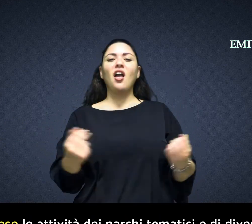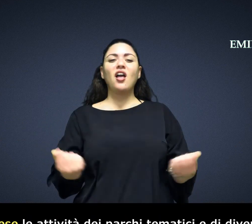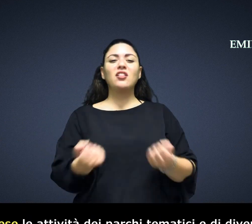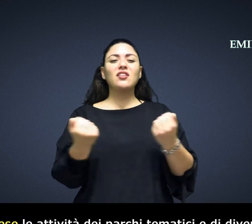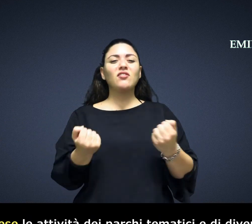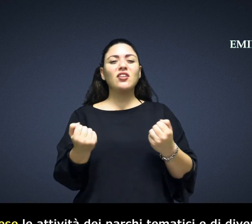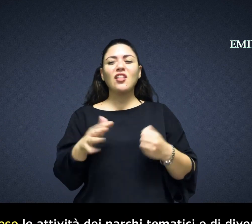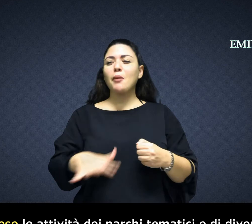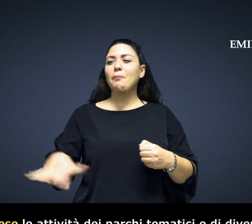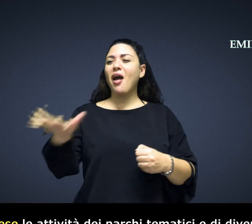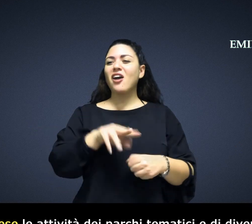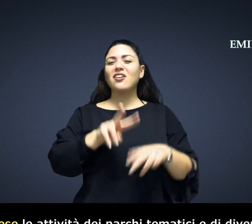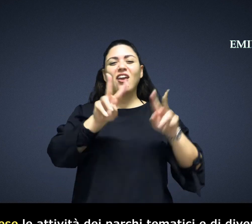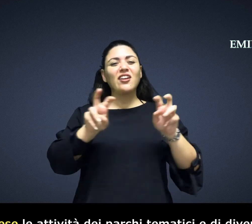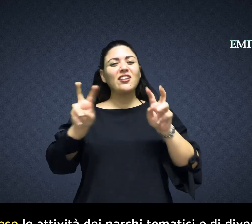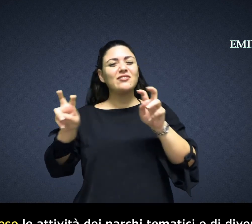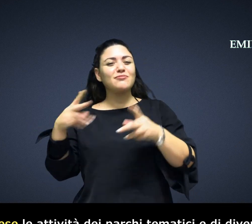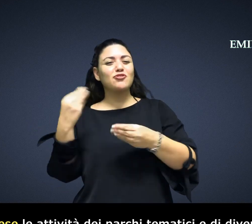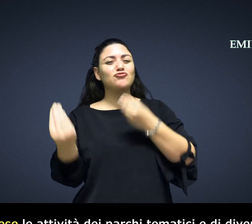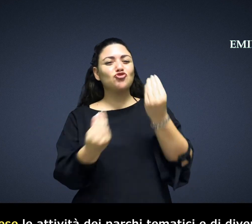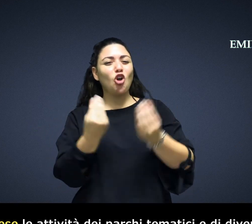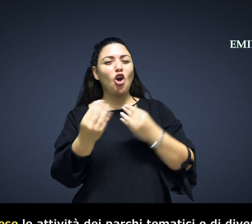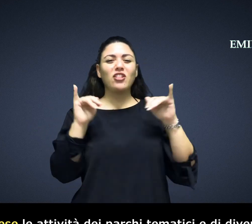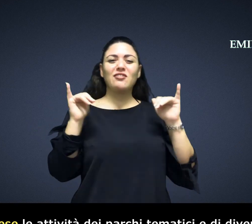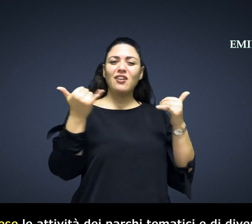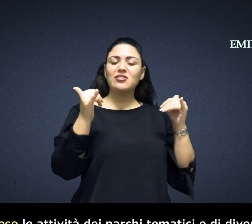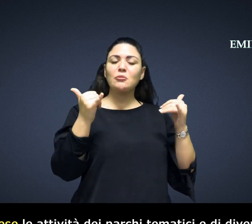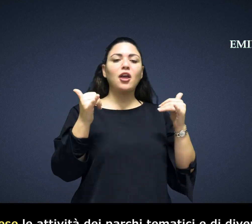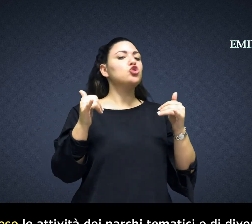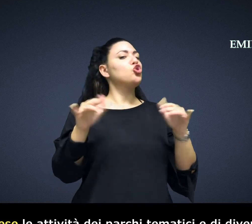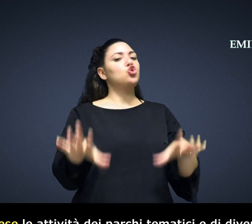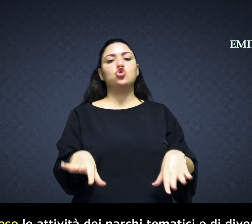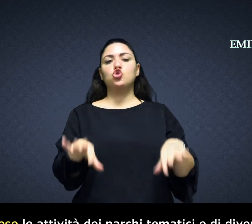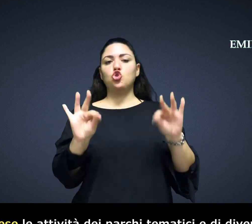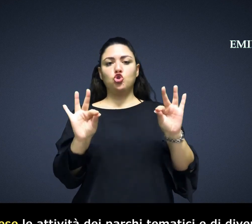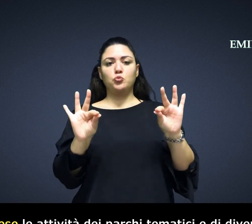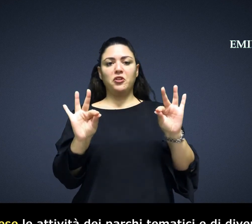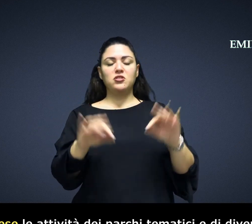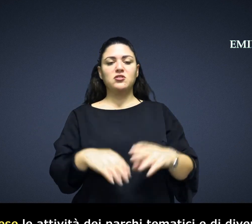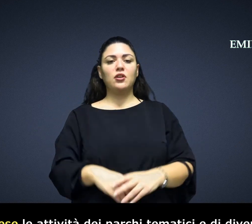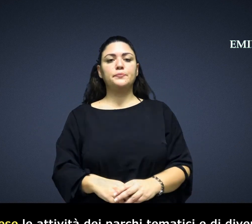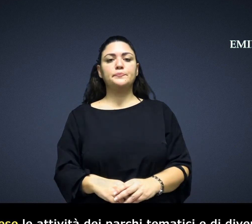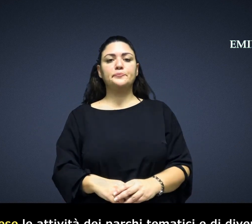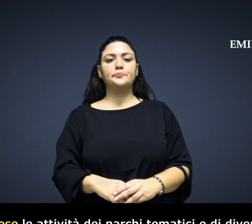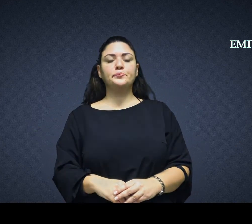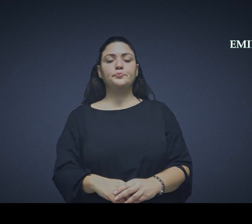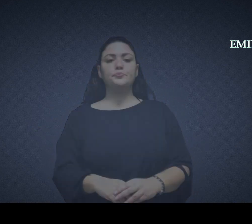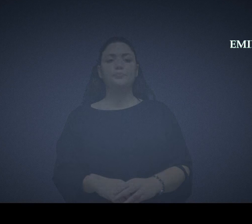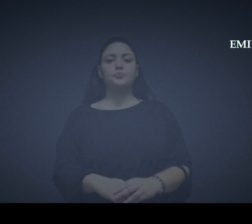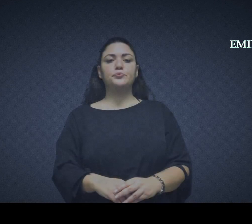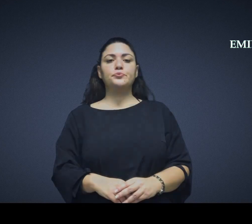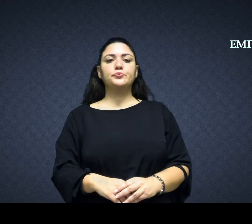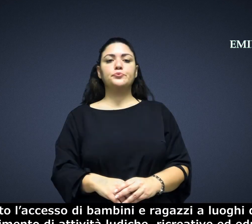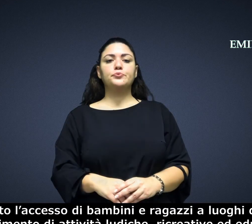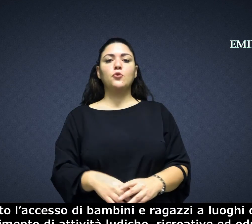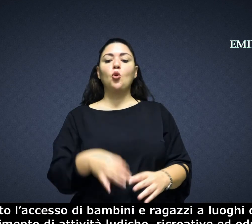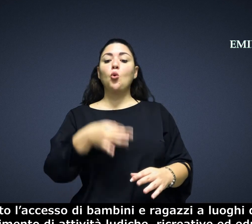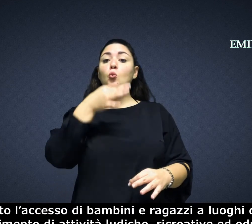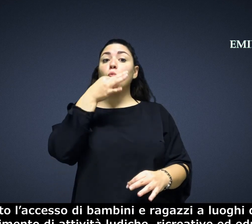stop a parchi divertimenti. Sono sospese le attività dei parchi tematici e di divertimento. È consentito l'accesso di bambini